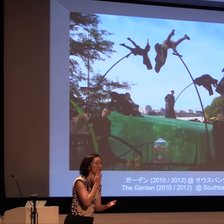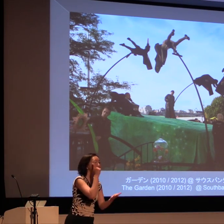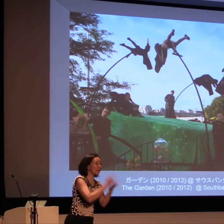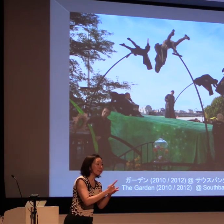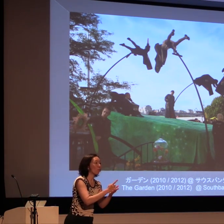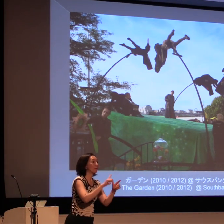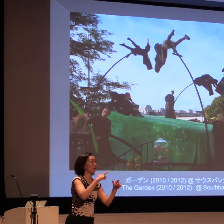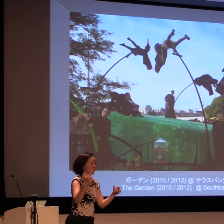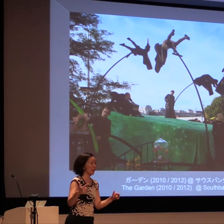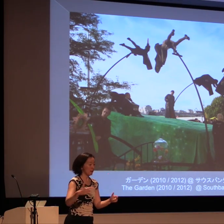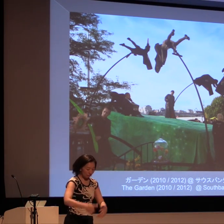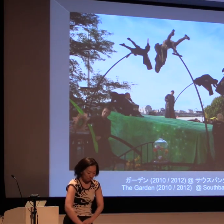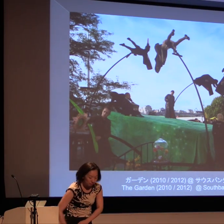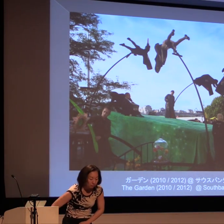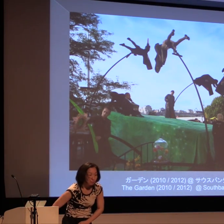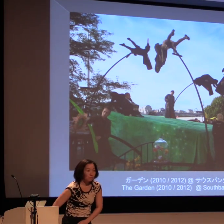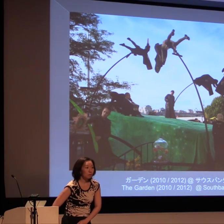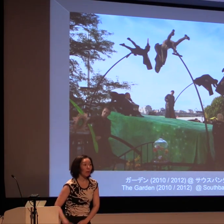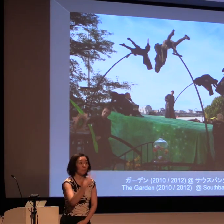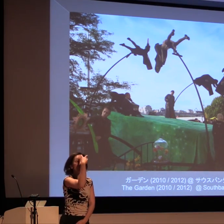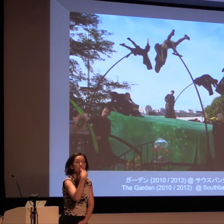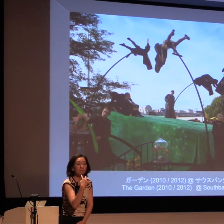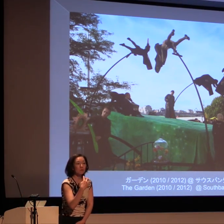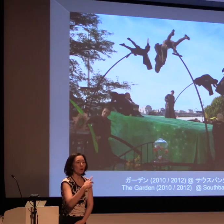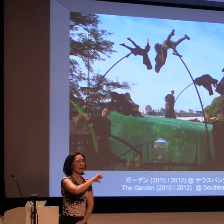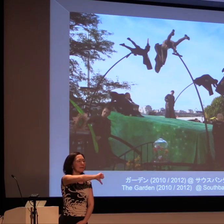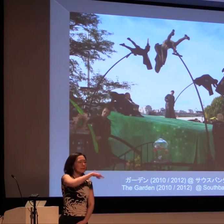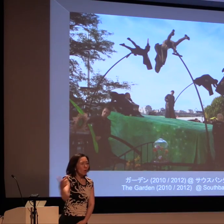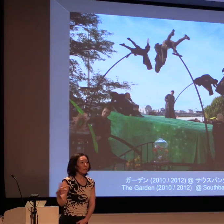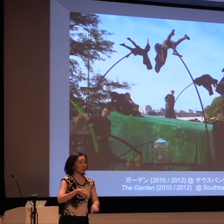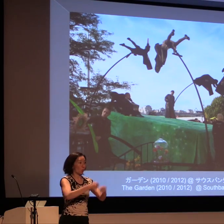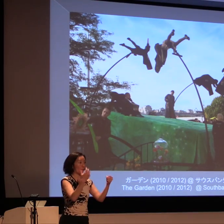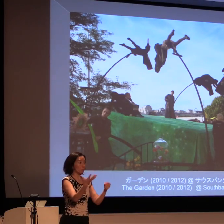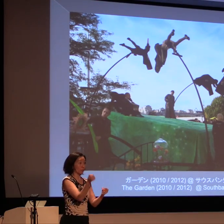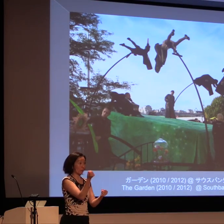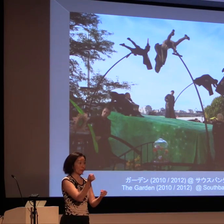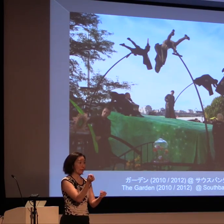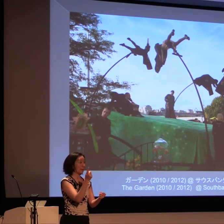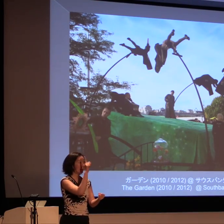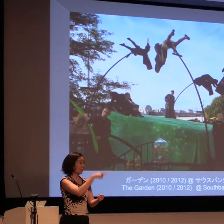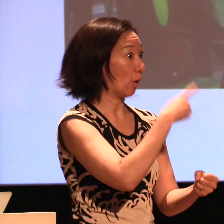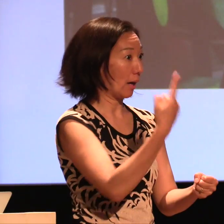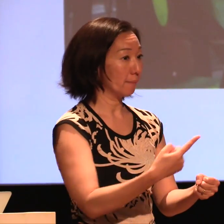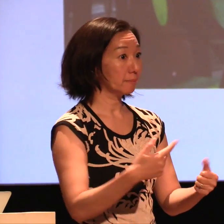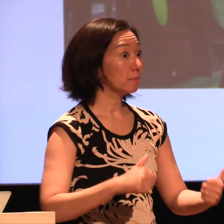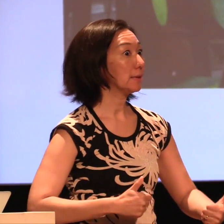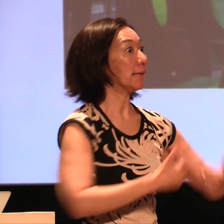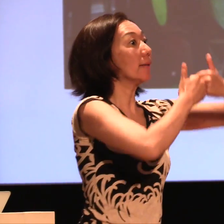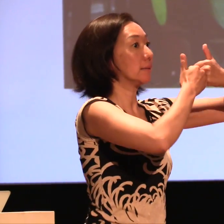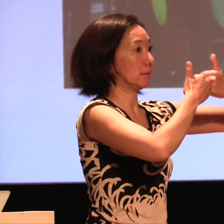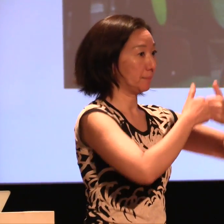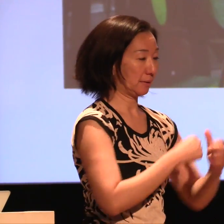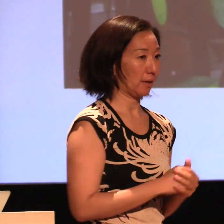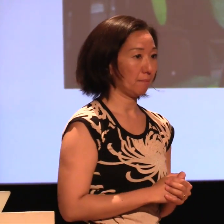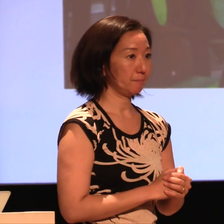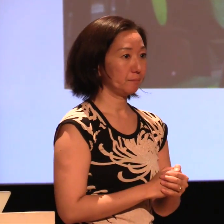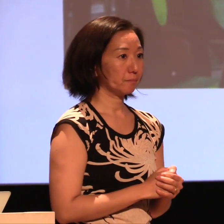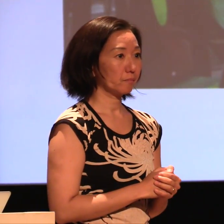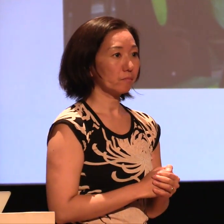聞こえないだけではなく、見えない方、肢体不自由の方、いろいろな方がチャレンジをしました